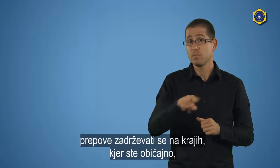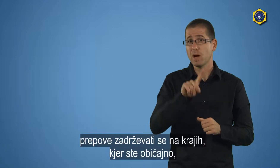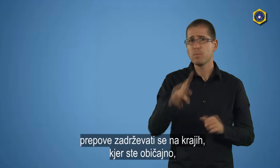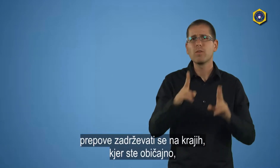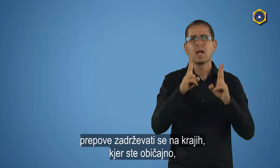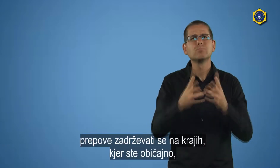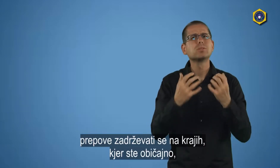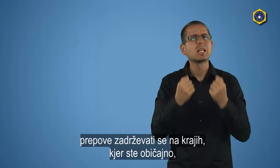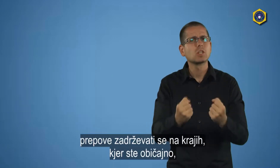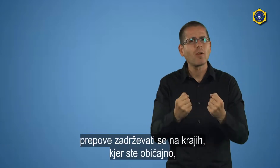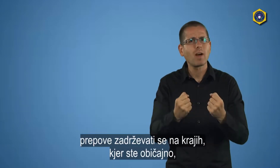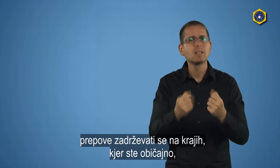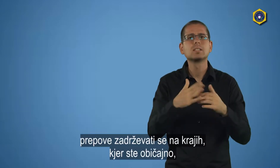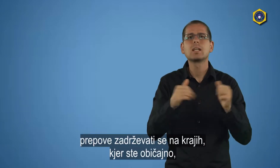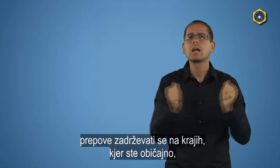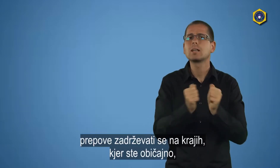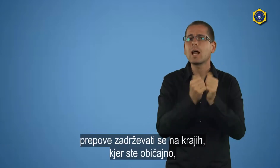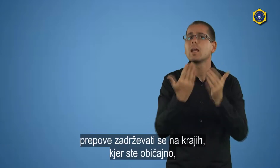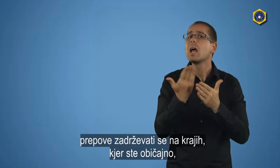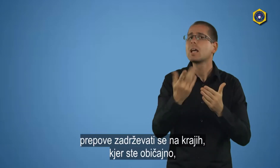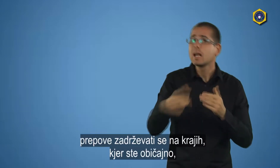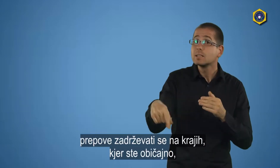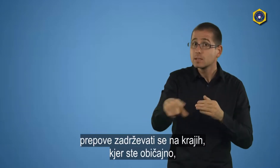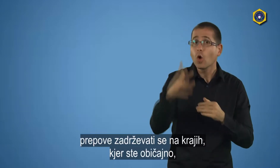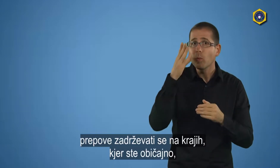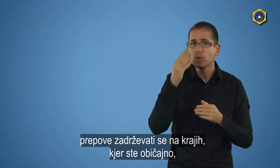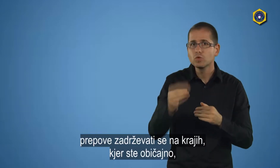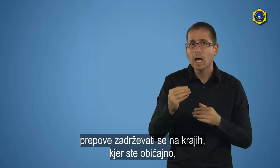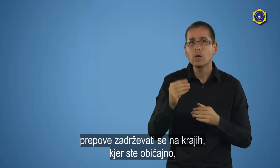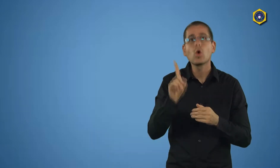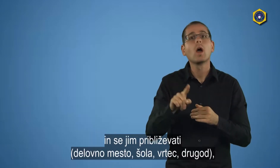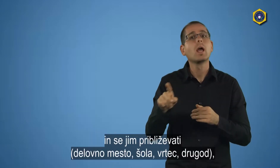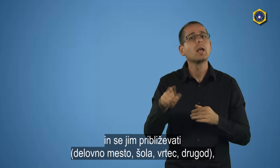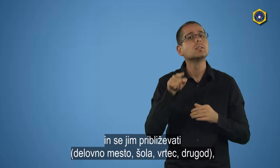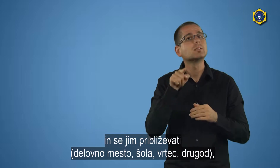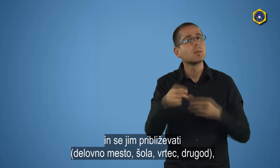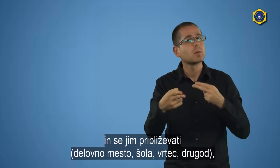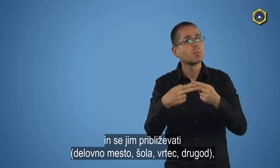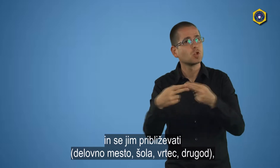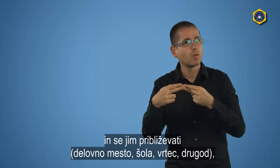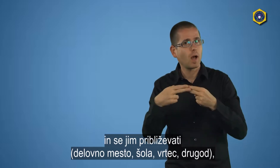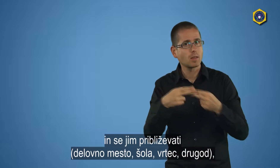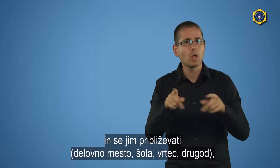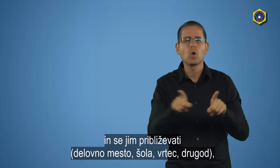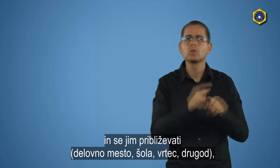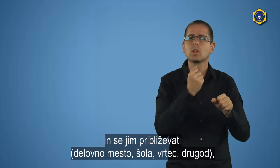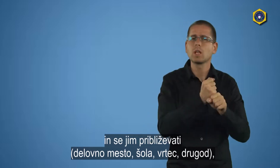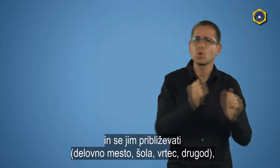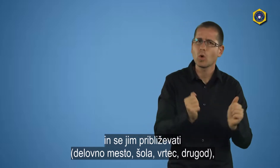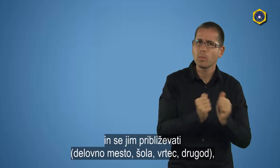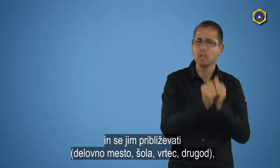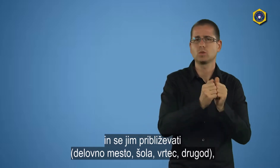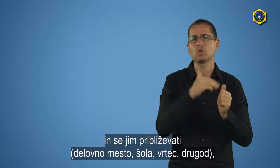prepove zadrževati se na krajih, kjer ste običajno in se jim približevati, delovno mesto,